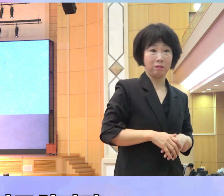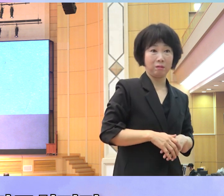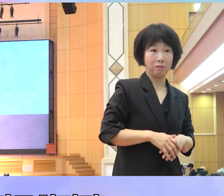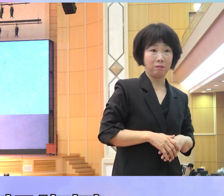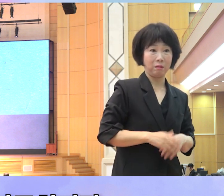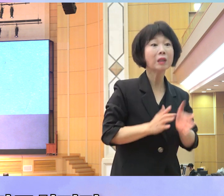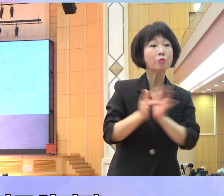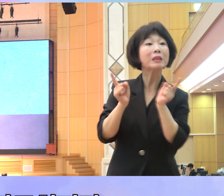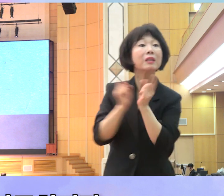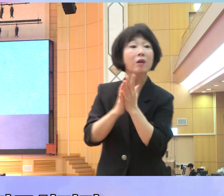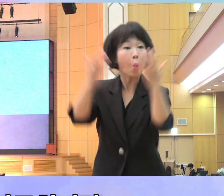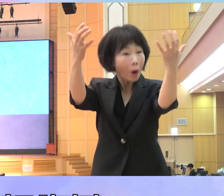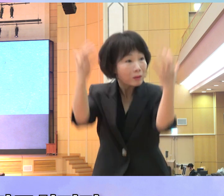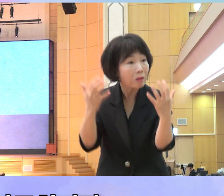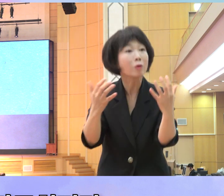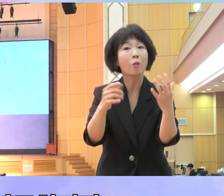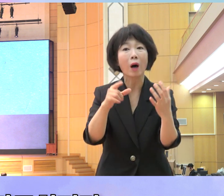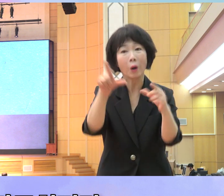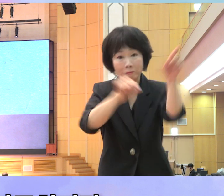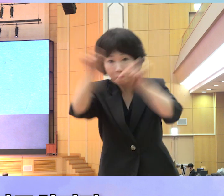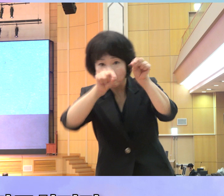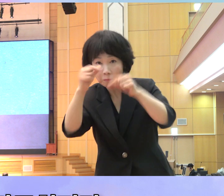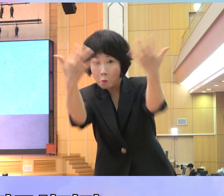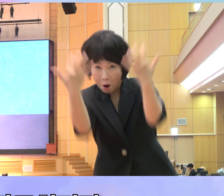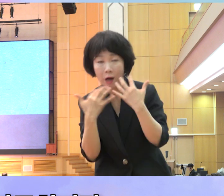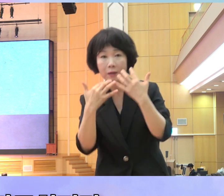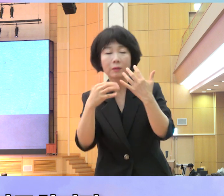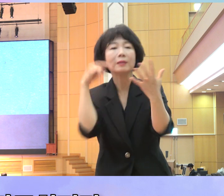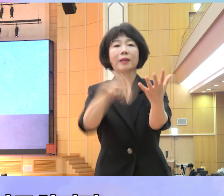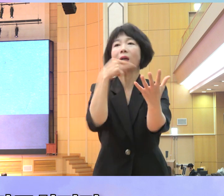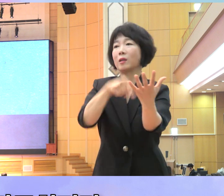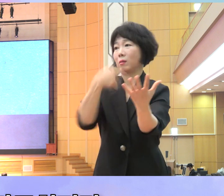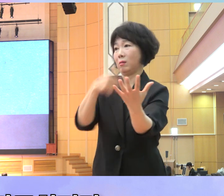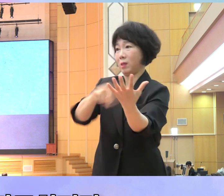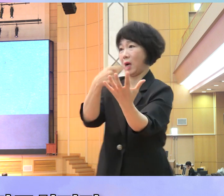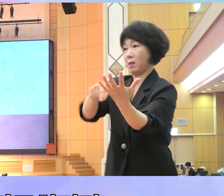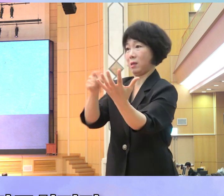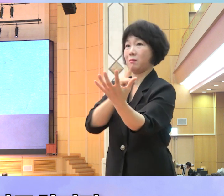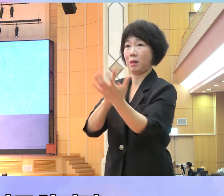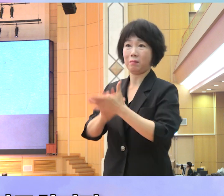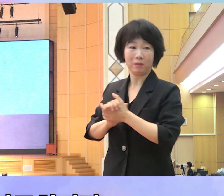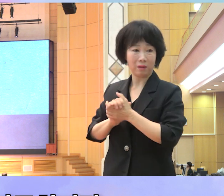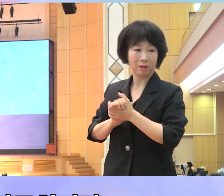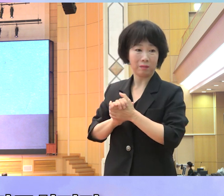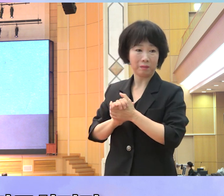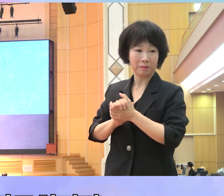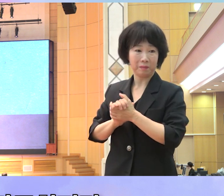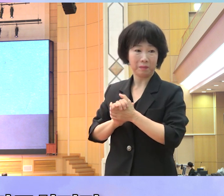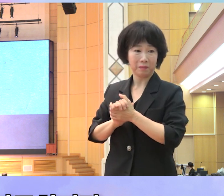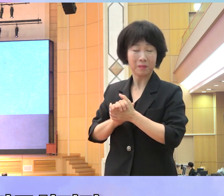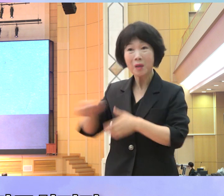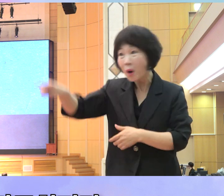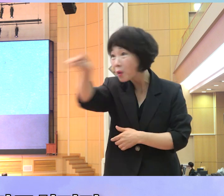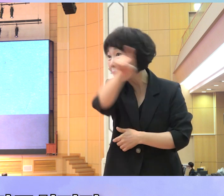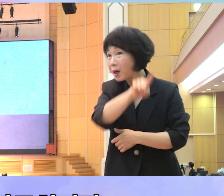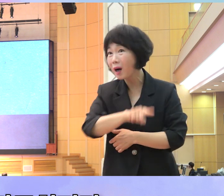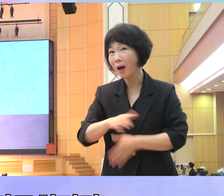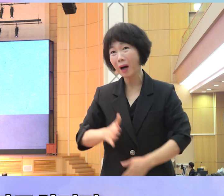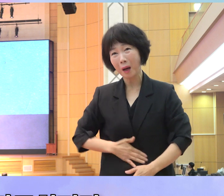누가, 요한복음에 다 나와 있는데요, 어떤 성경에는 이렇게 나와 있습니다. 그들이 배고픔을